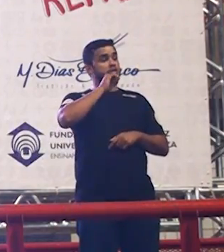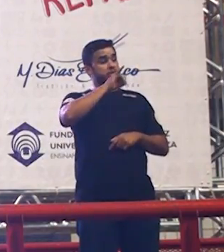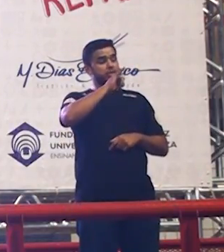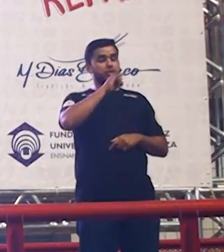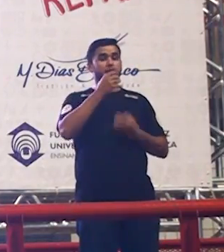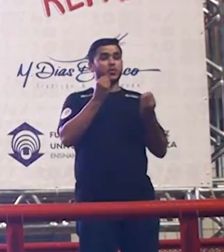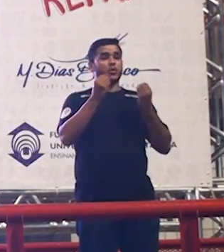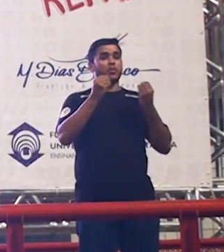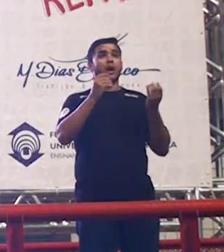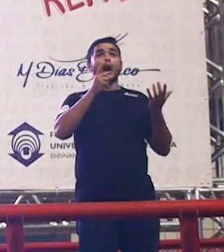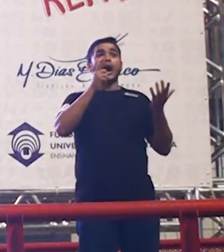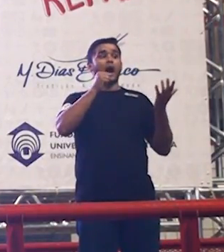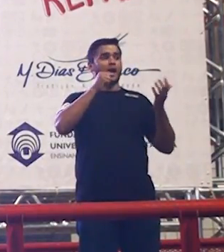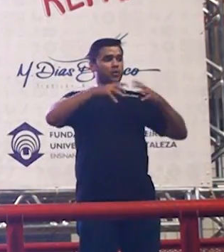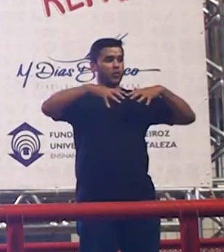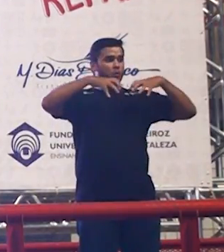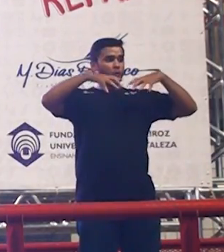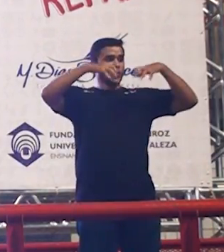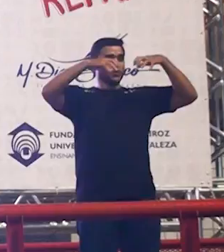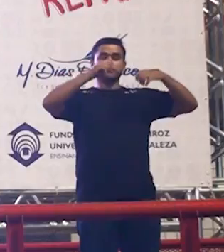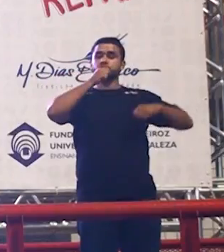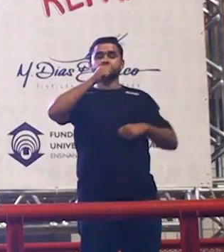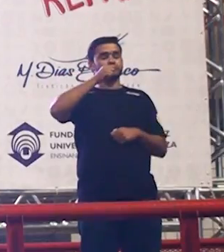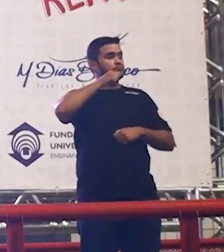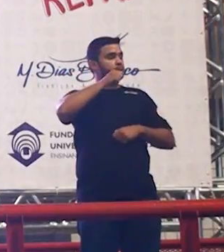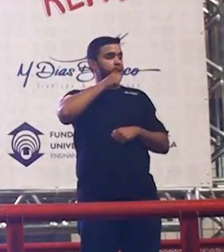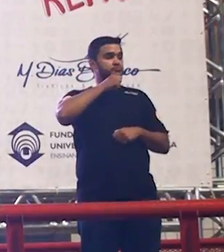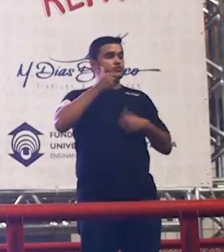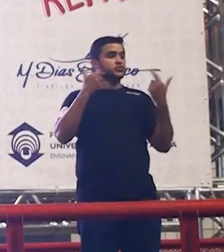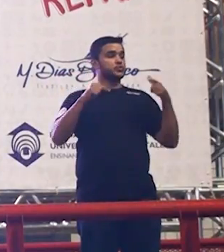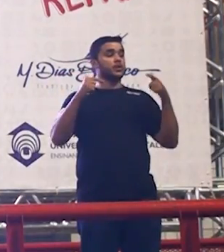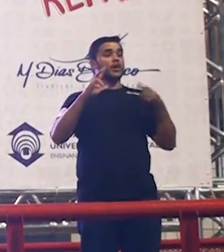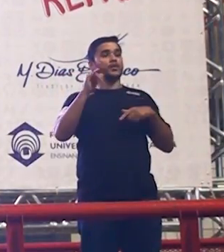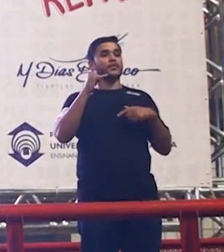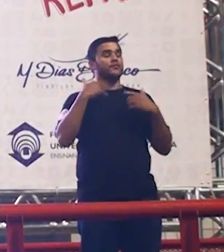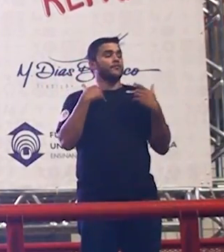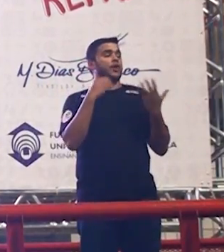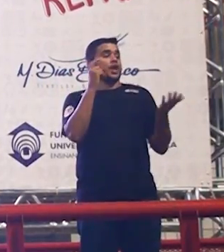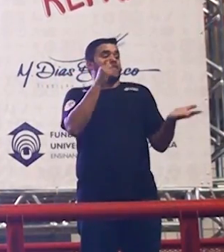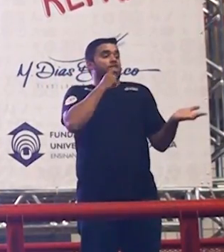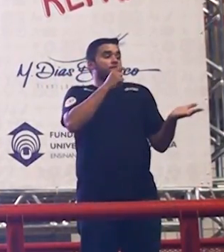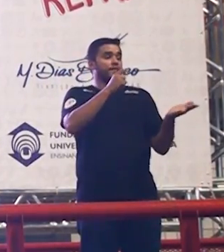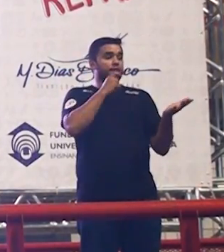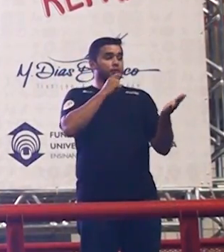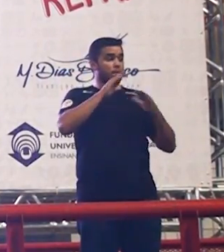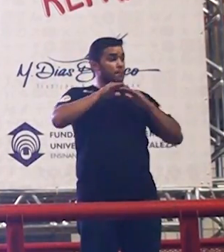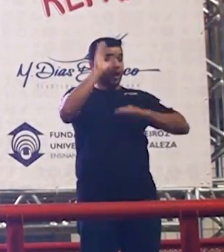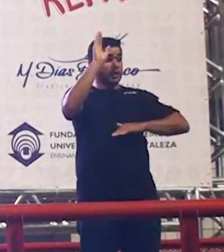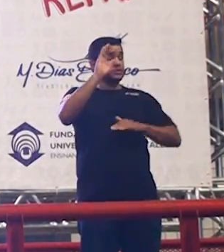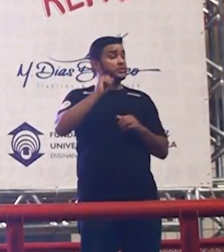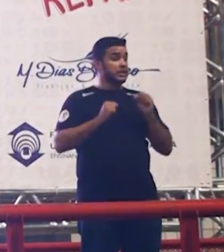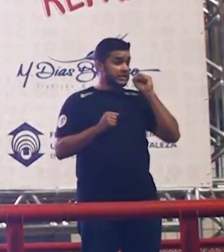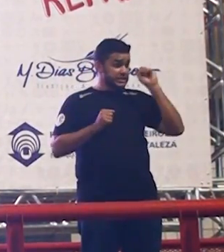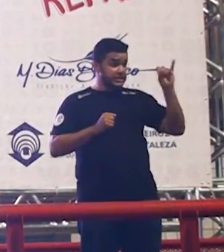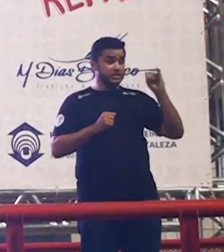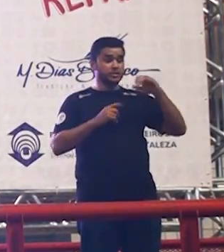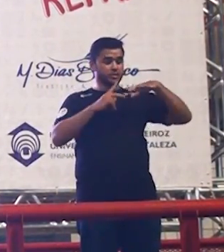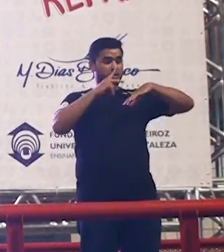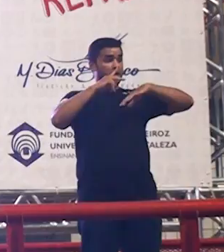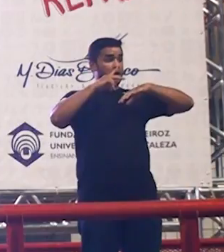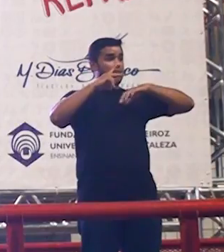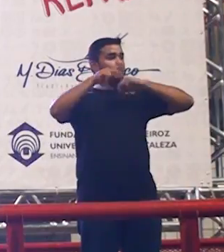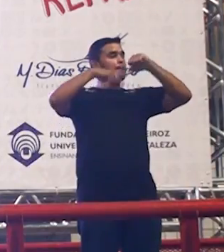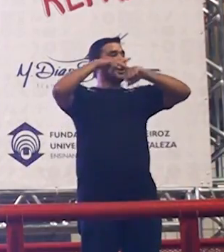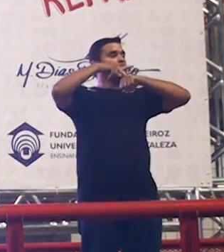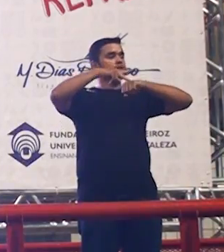evapora? Não. Então a umidade é baixa. Nos polos, o ar é frio e